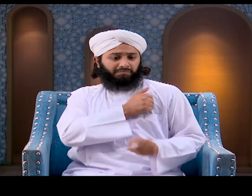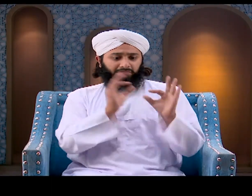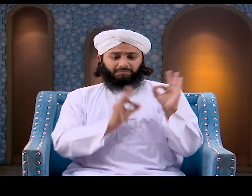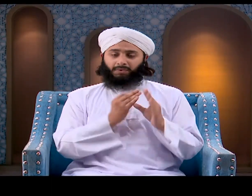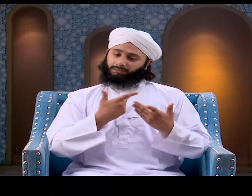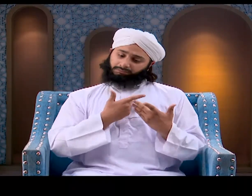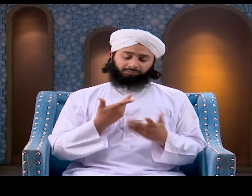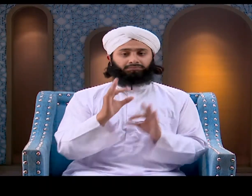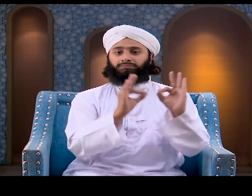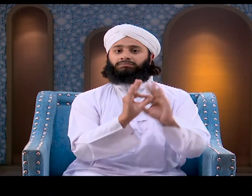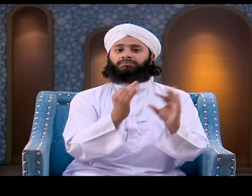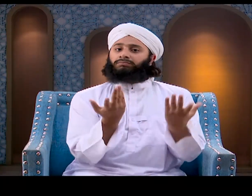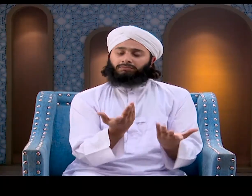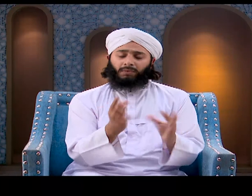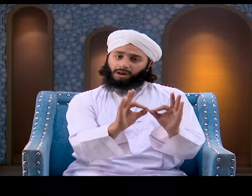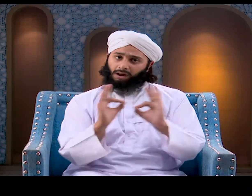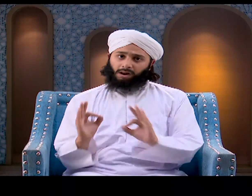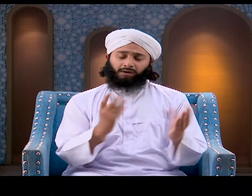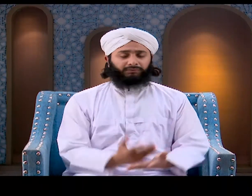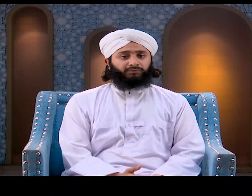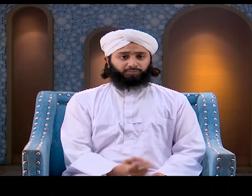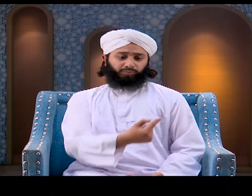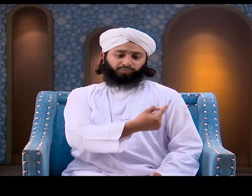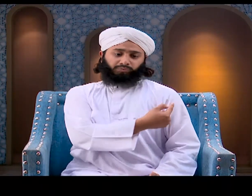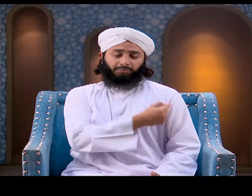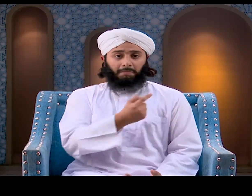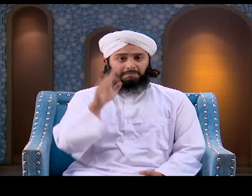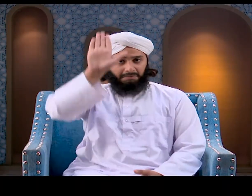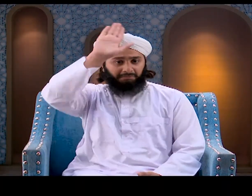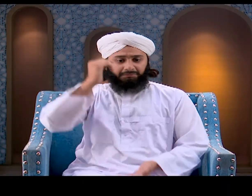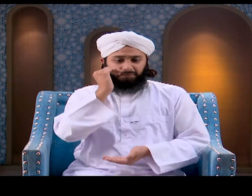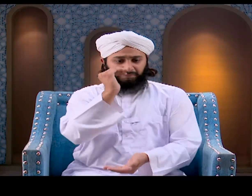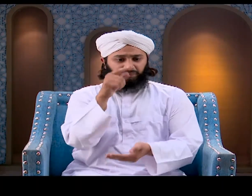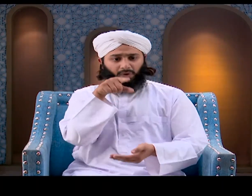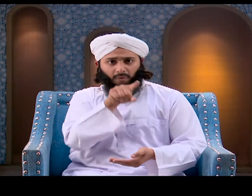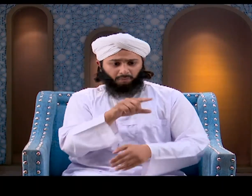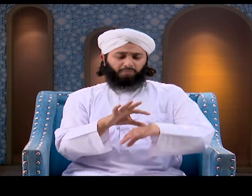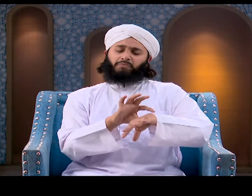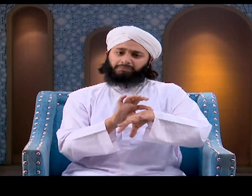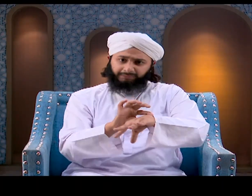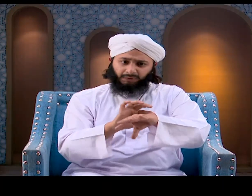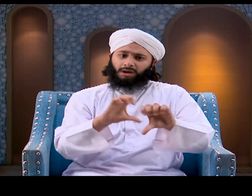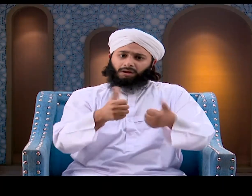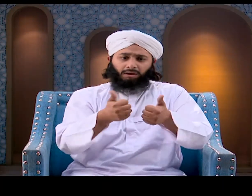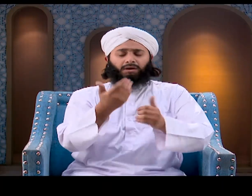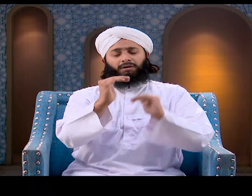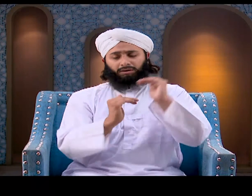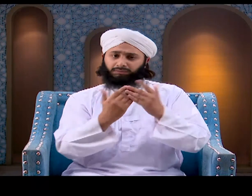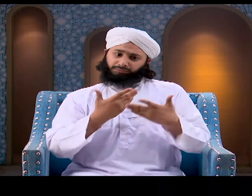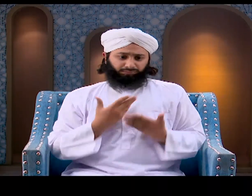لیتے۔ پھر ڈاکٹرز آتے اور کہتے، اے بادشاہ کے بیٹے، اگر موت کا کوئی علاج ممکن ہوتا تو ہم ضرور آپ کا علاج کر لیتے۔